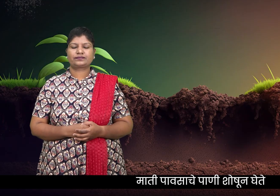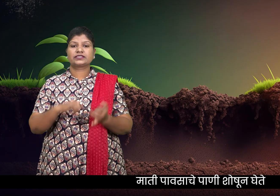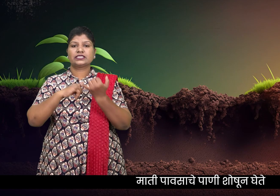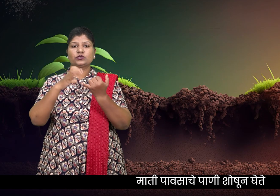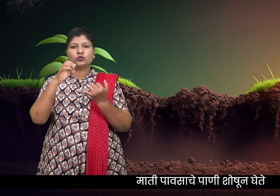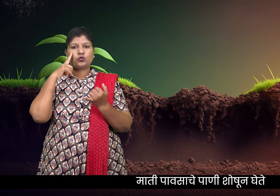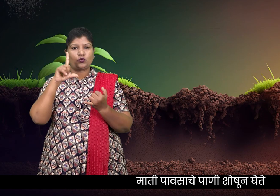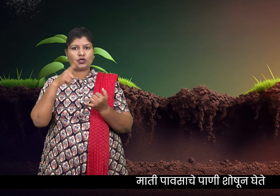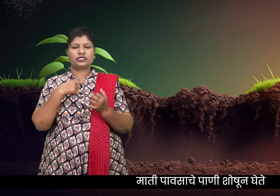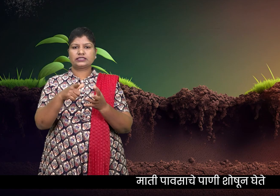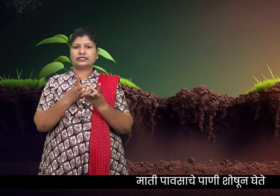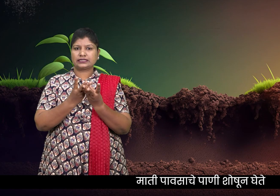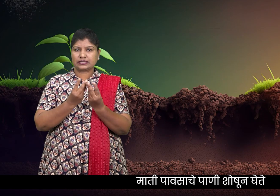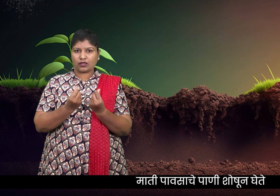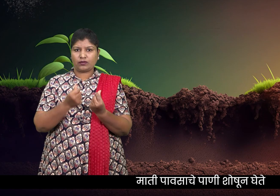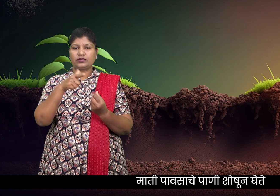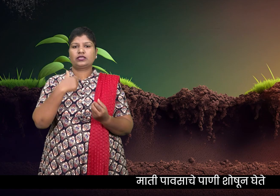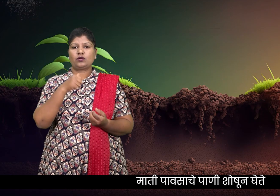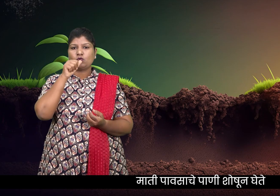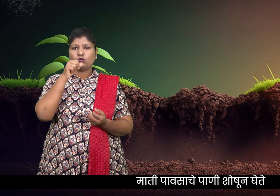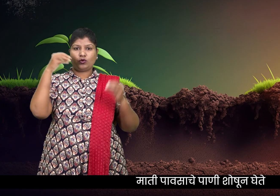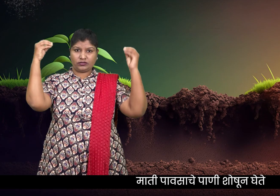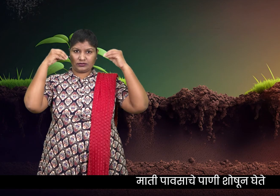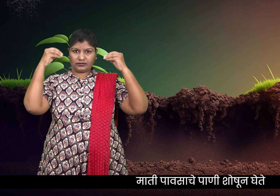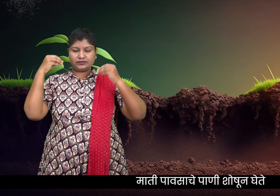माती पावसाचे पाणी शोषून घेते